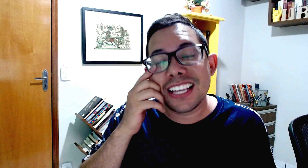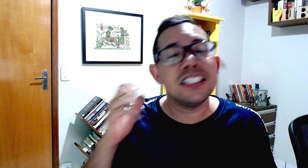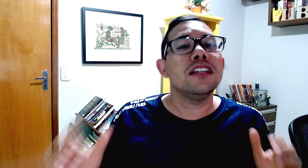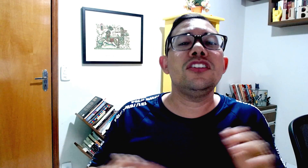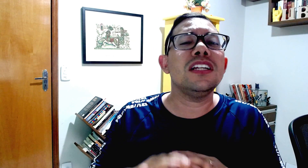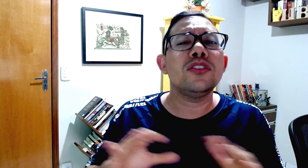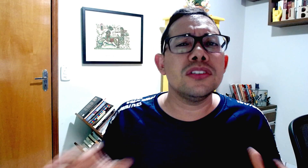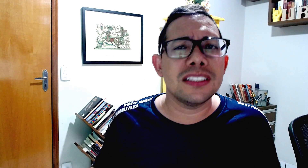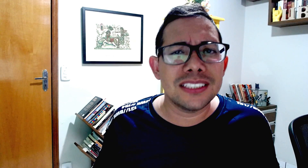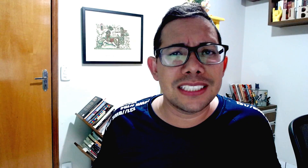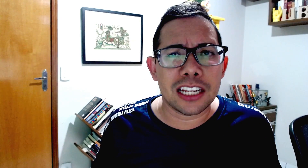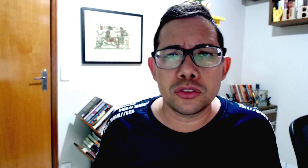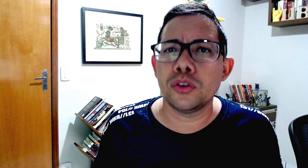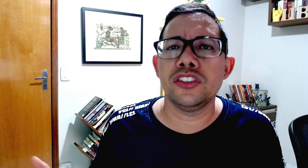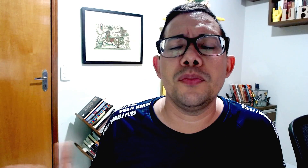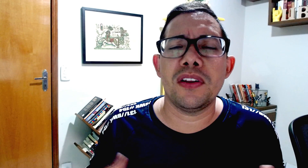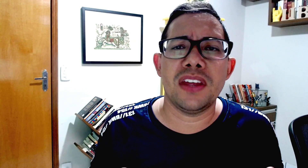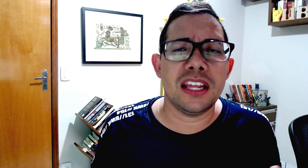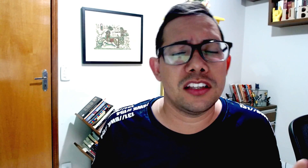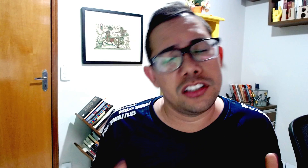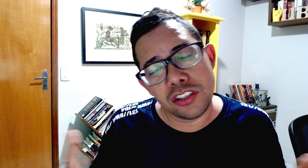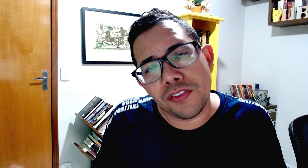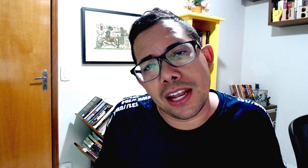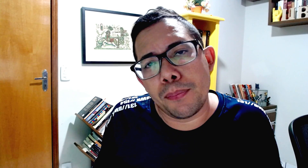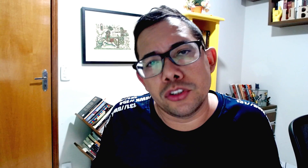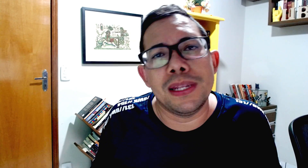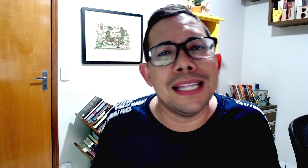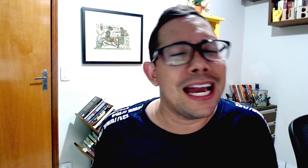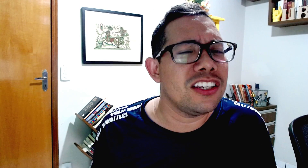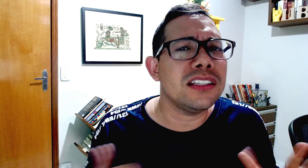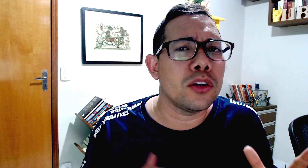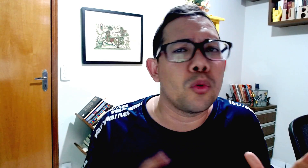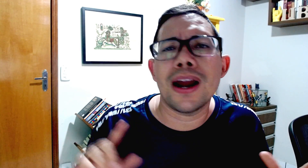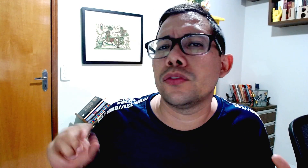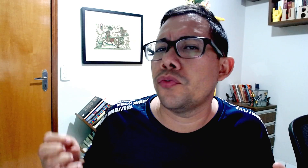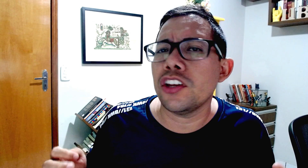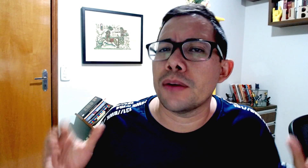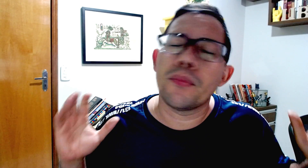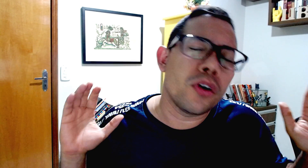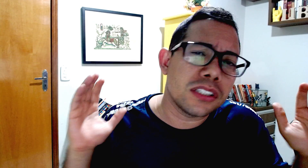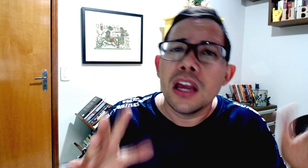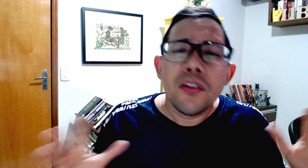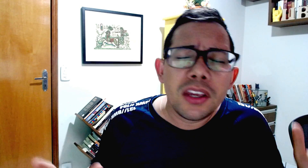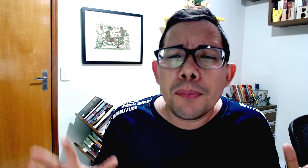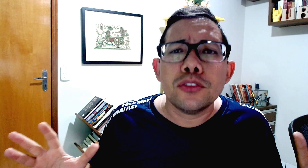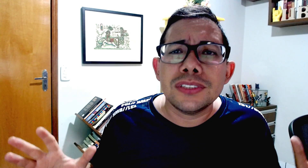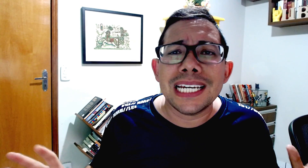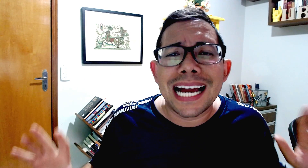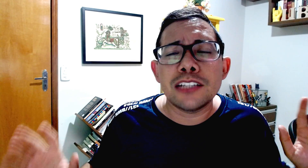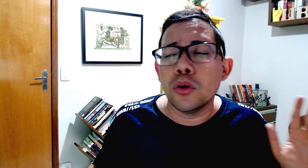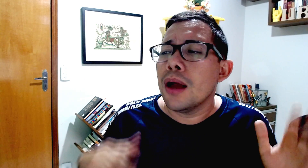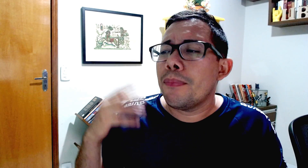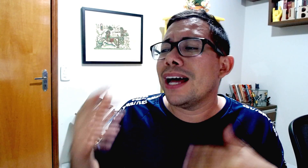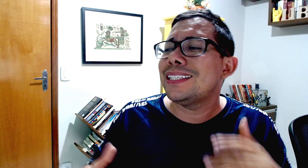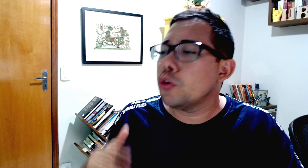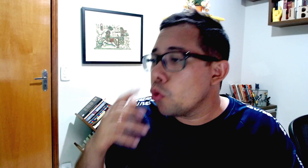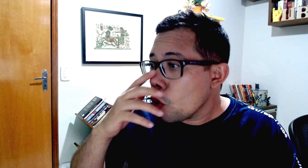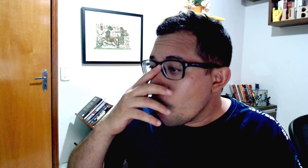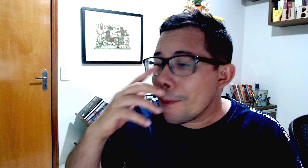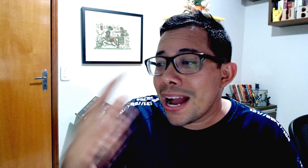Mas tire todas as distrações, de preferência, se tiver a possibilidade, entra no quarto, fecha a porta, fique bem sossegado para ter o